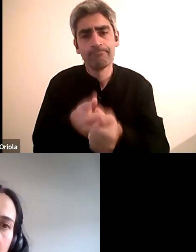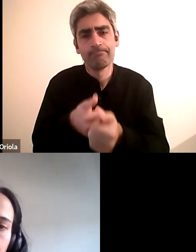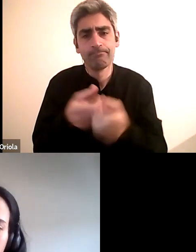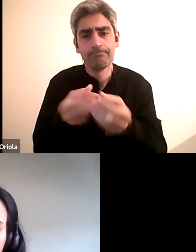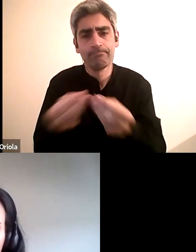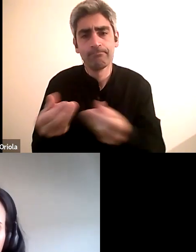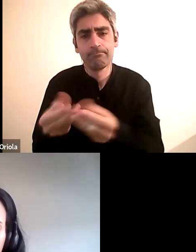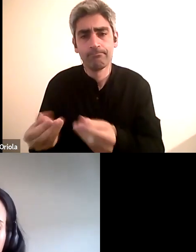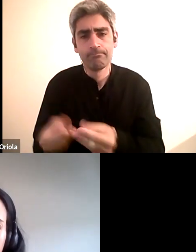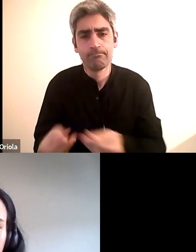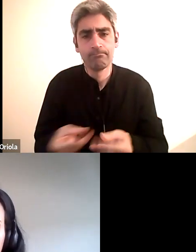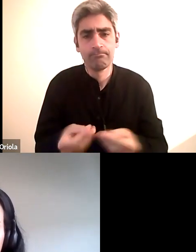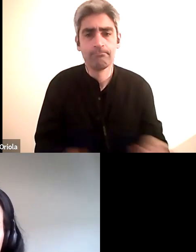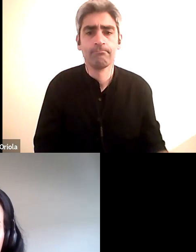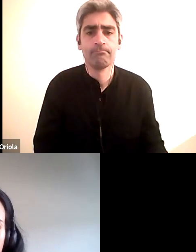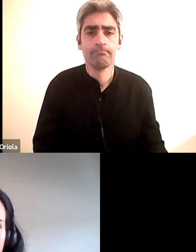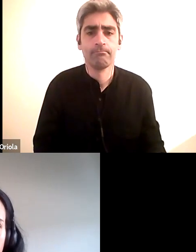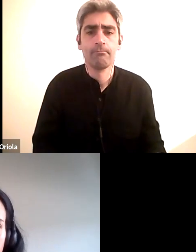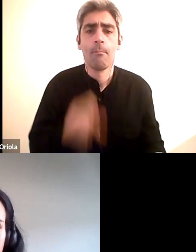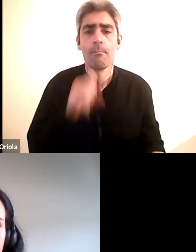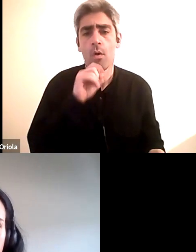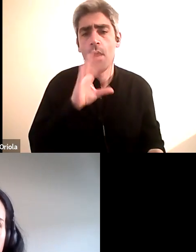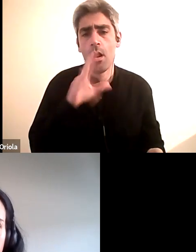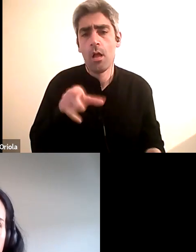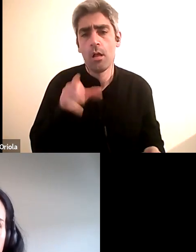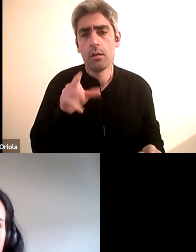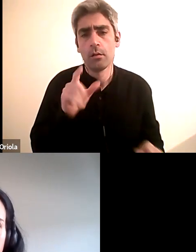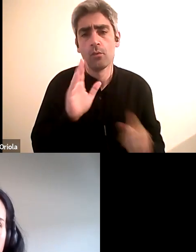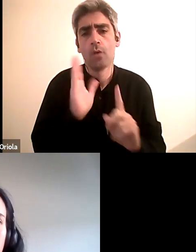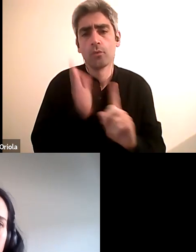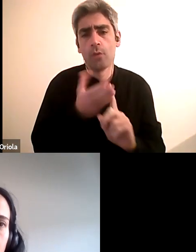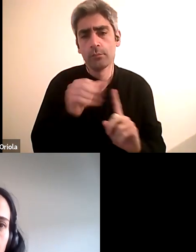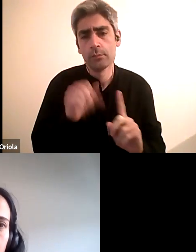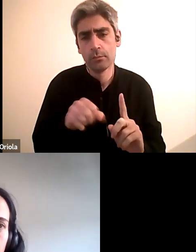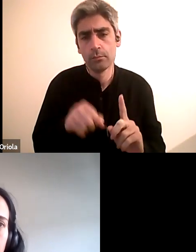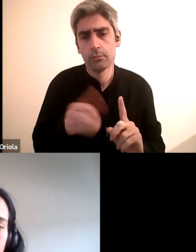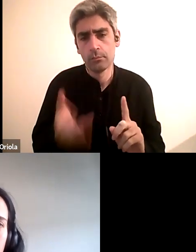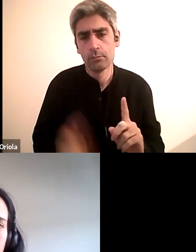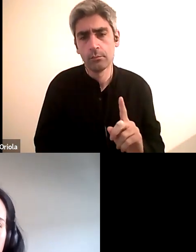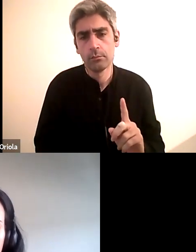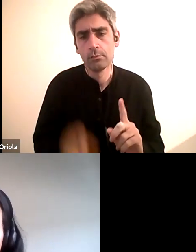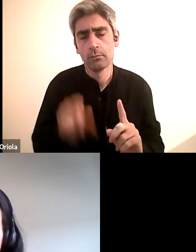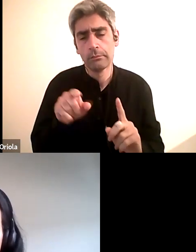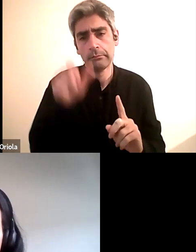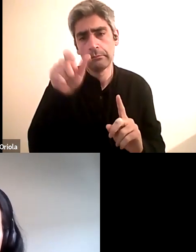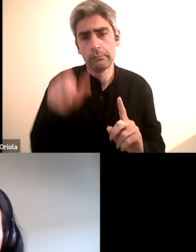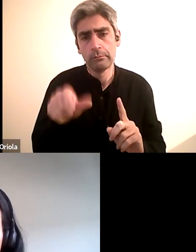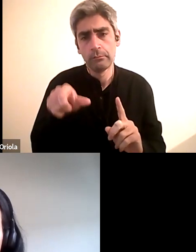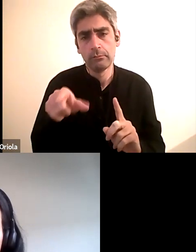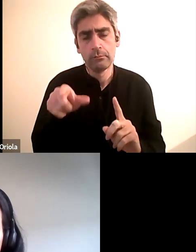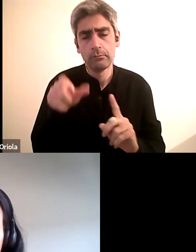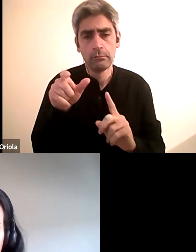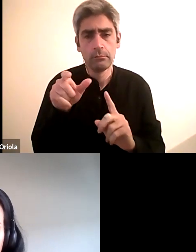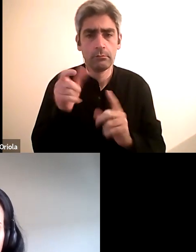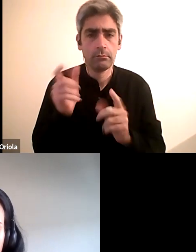que pode haver lugar, claro, à aplicação de coima e é esse órgão em concreto da administração que